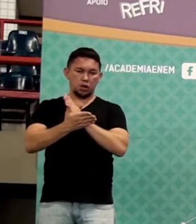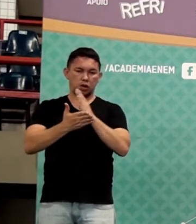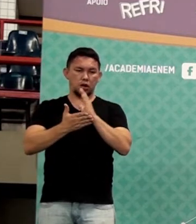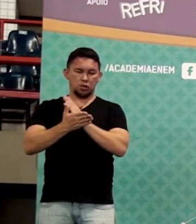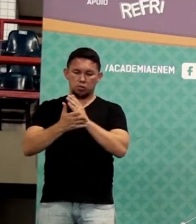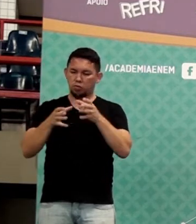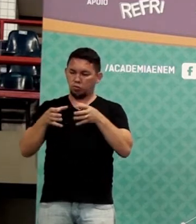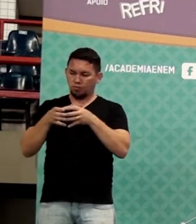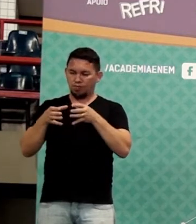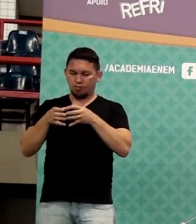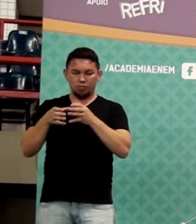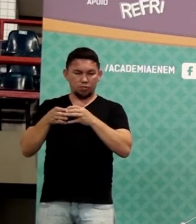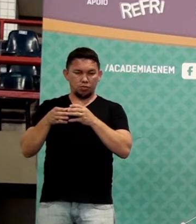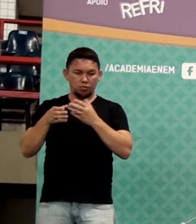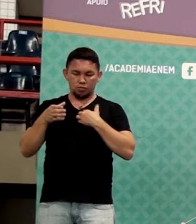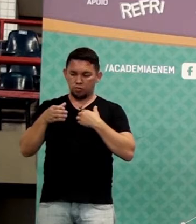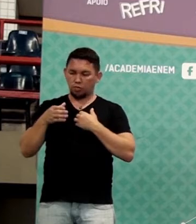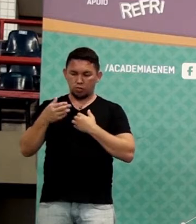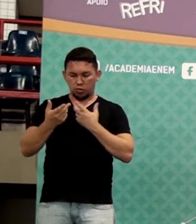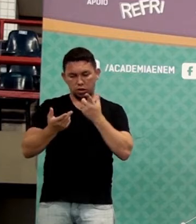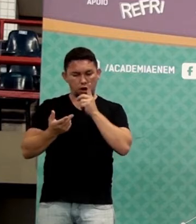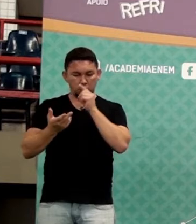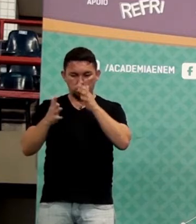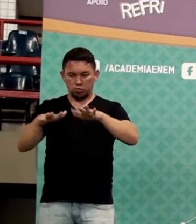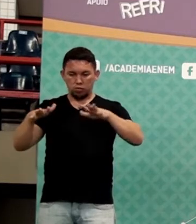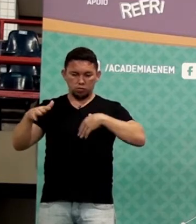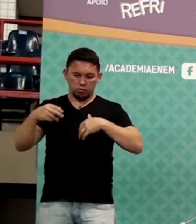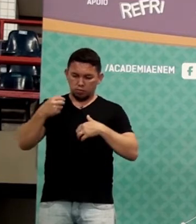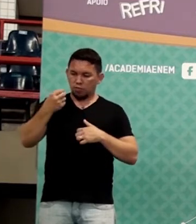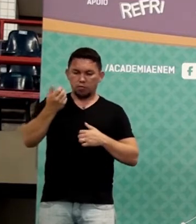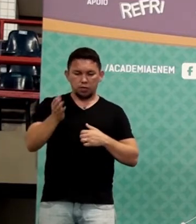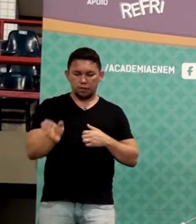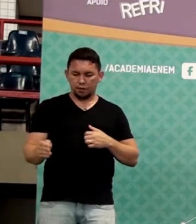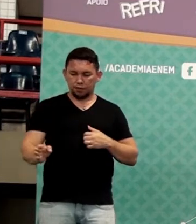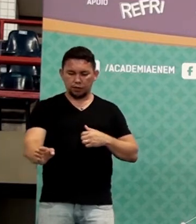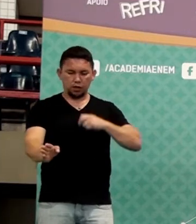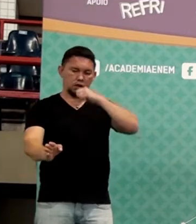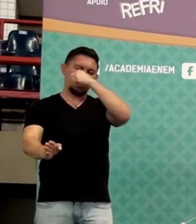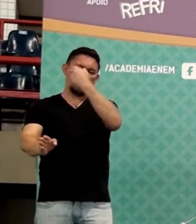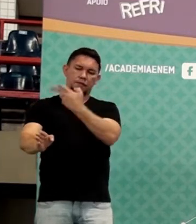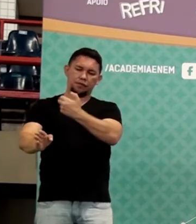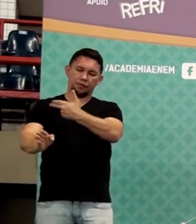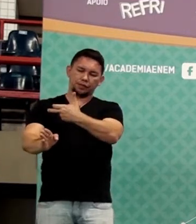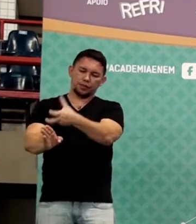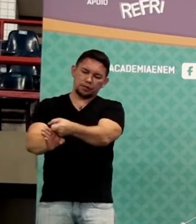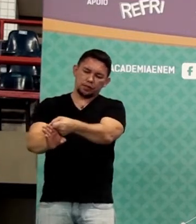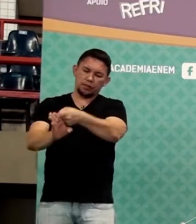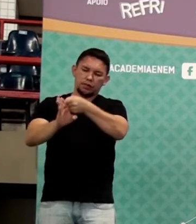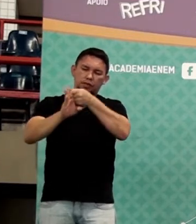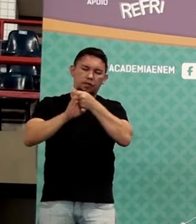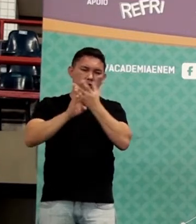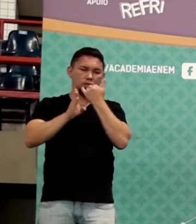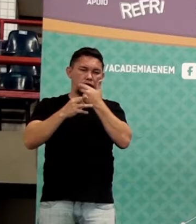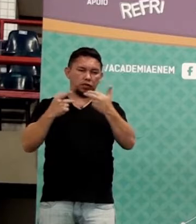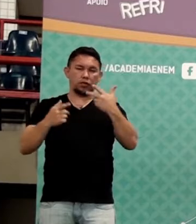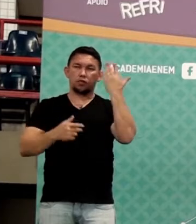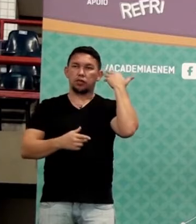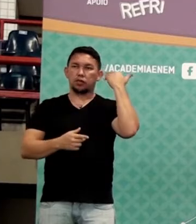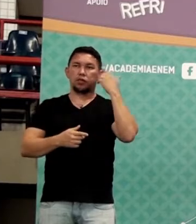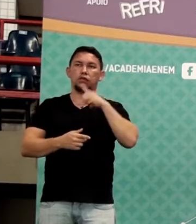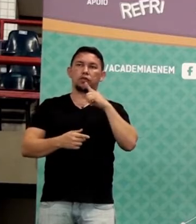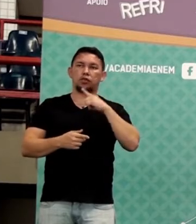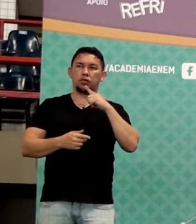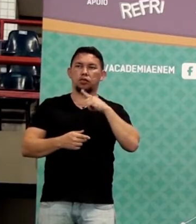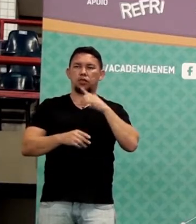espécies que ficam no fundo do mar, né? E às vezes também para nadar. Vocês vão ver quando passa aqueles filmes mais antigos do